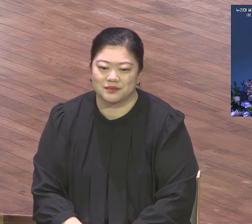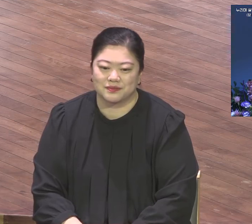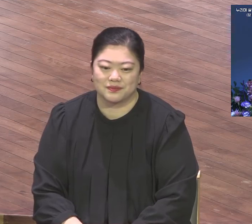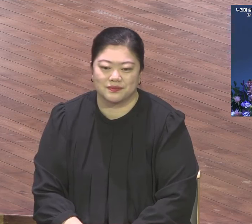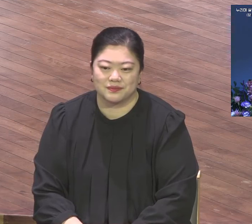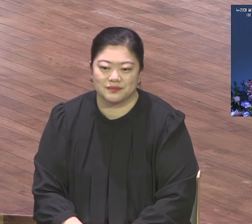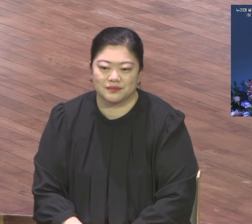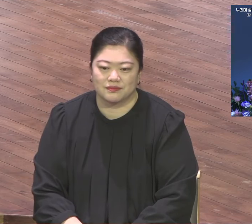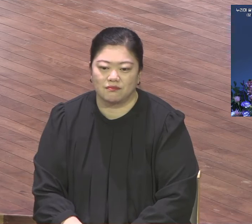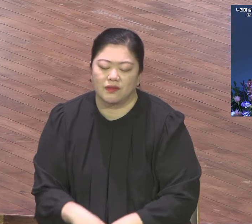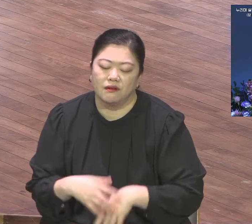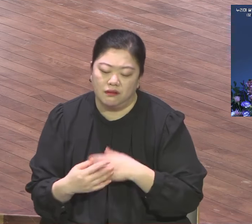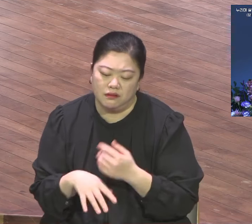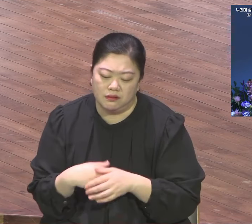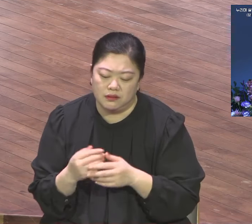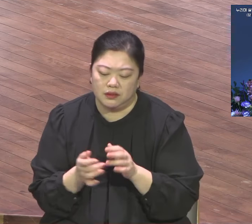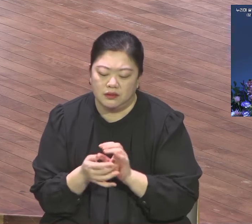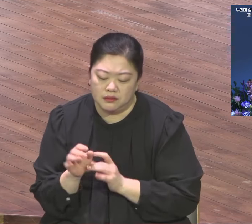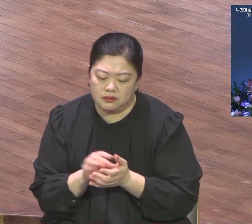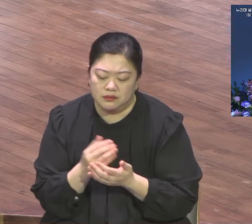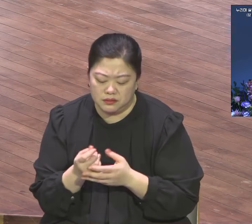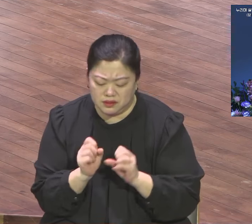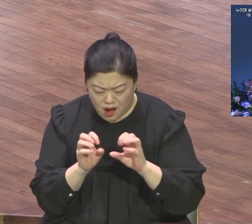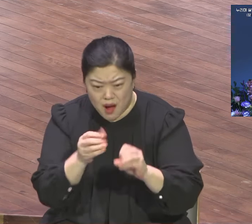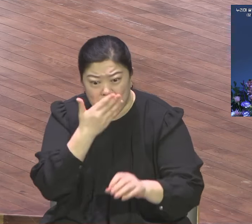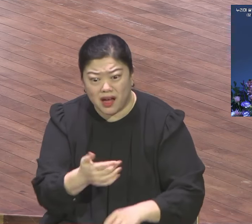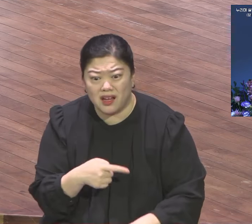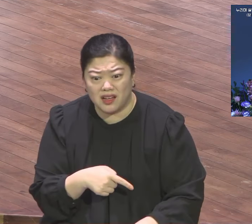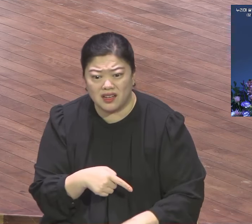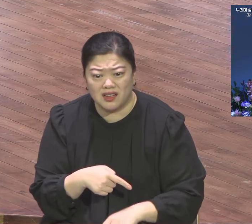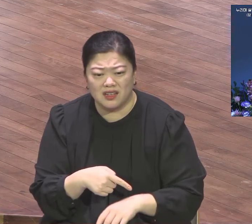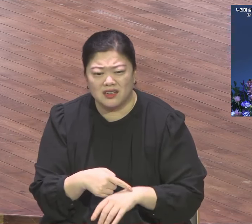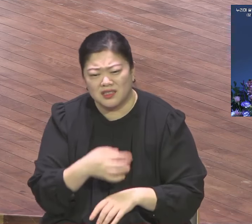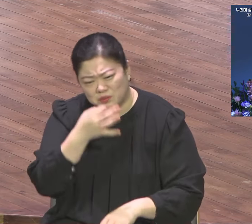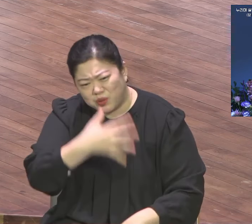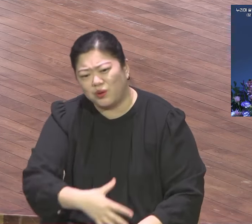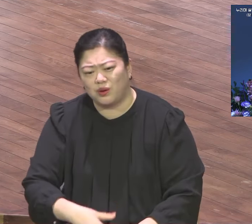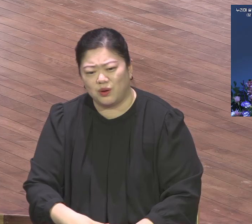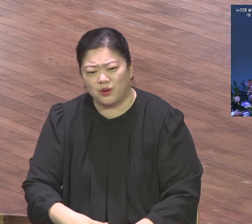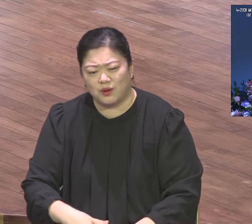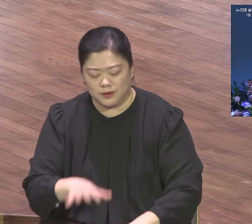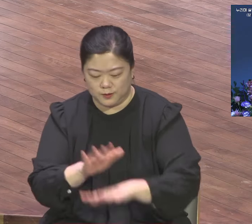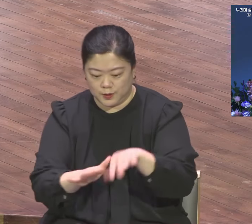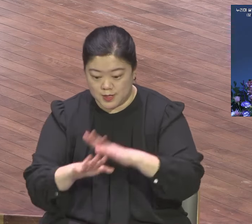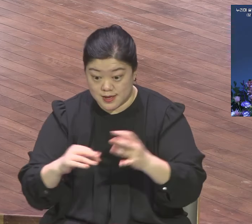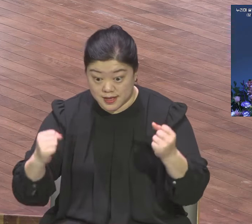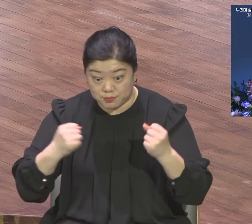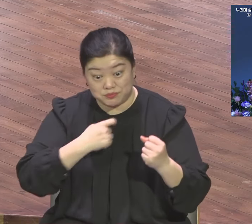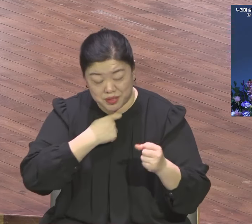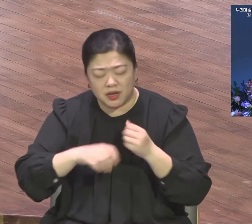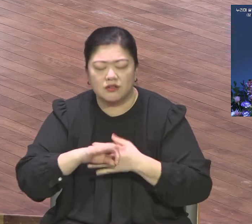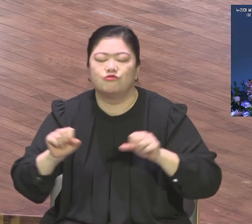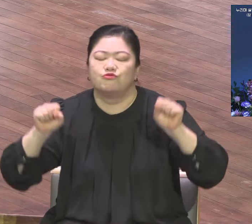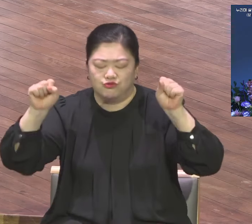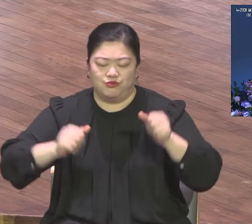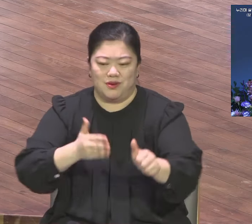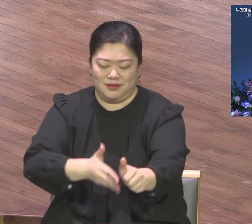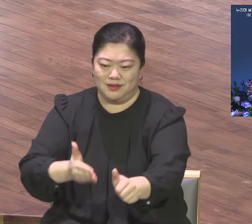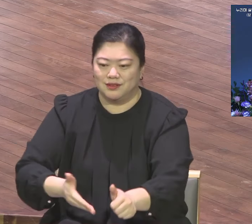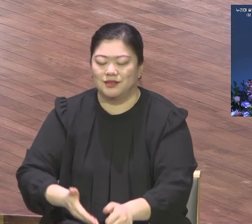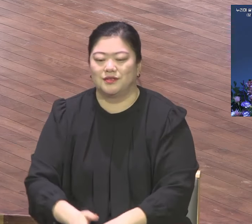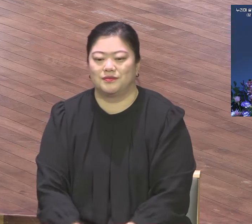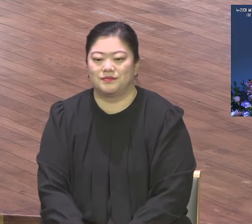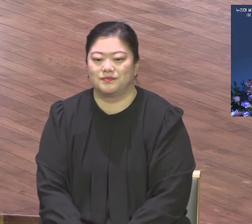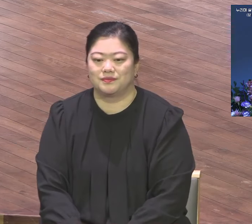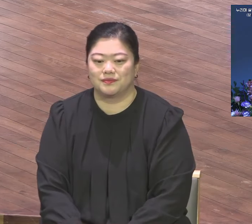그리고 어떻게 세번 하겠어 2-3-5천 정도 보고만은 체력에 달려있다 체력 그런데 이런